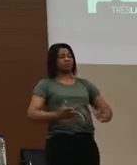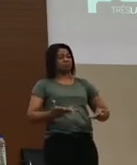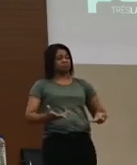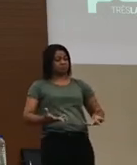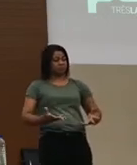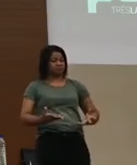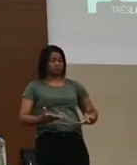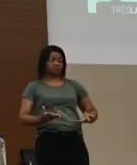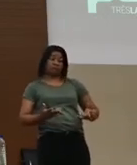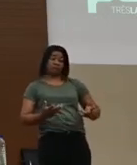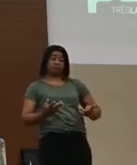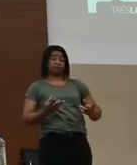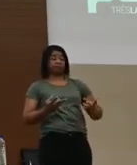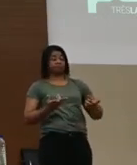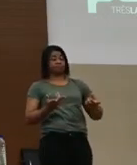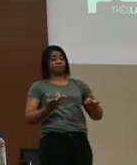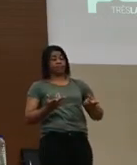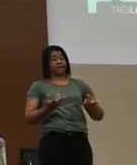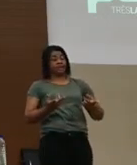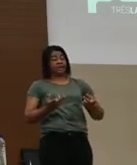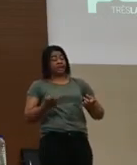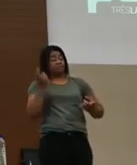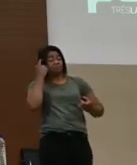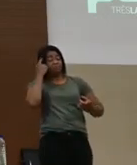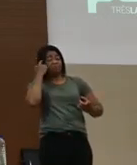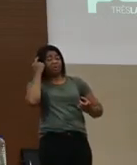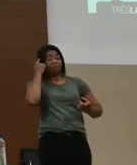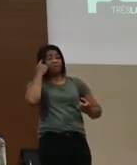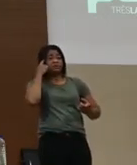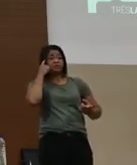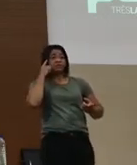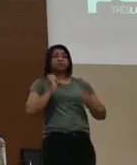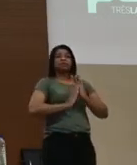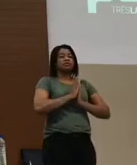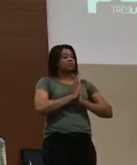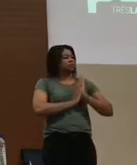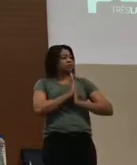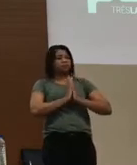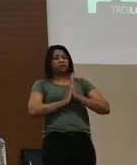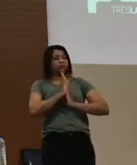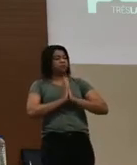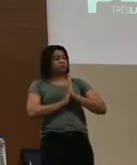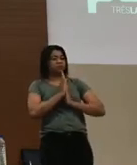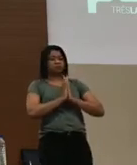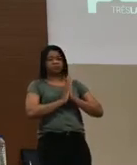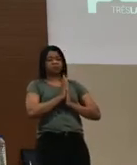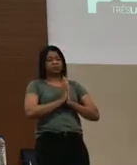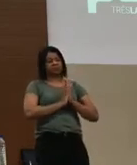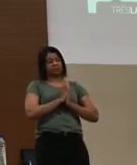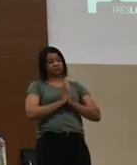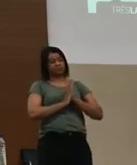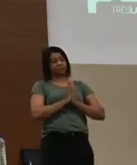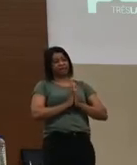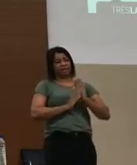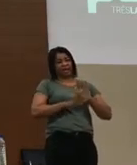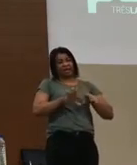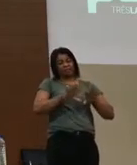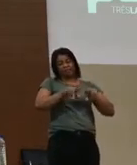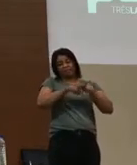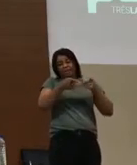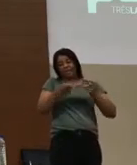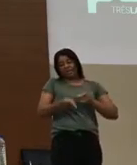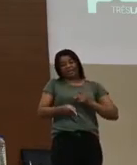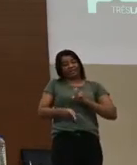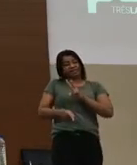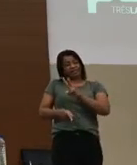e vê e se incomoda quando alguém se destaca,